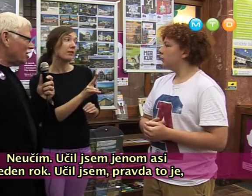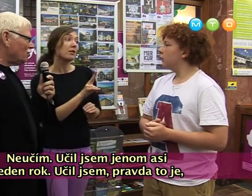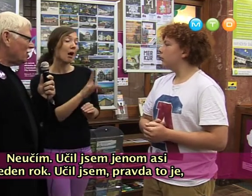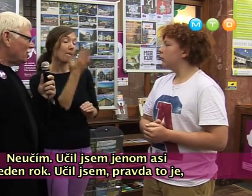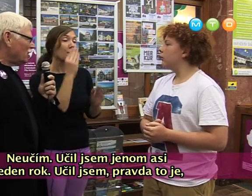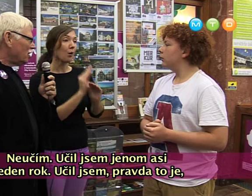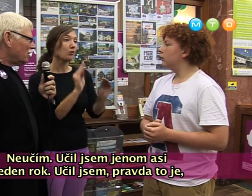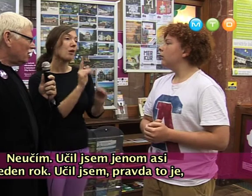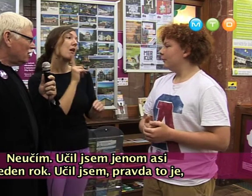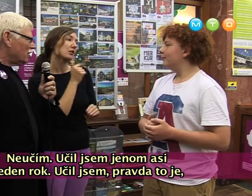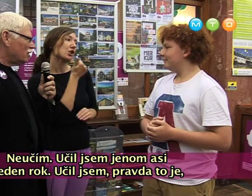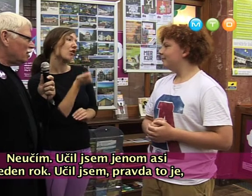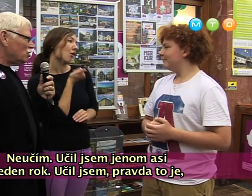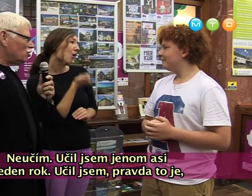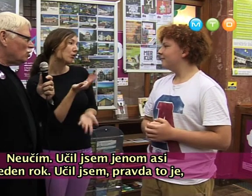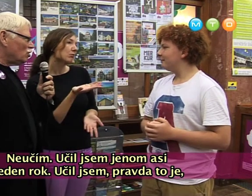teda,